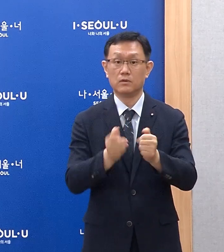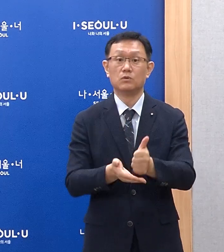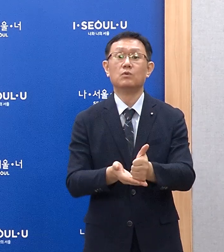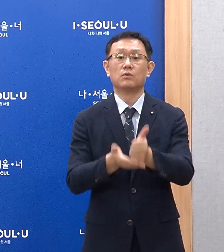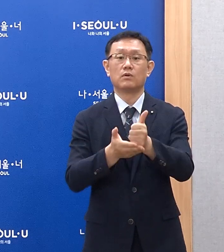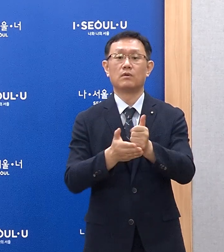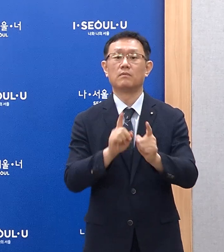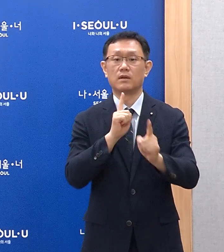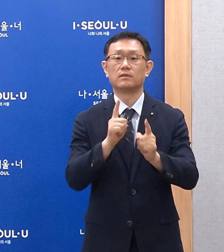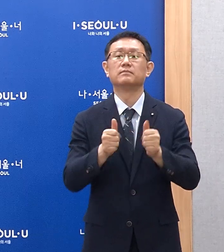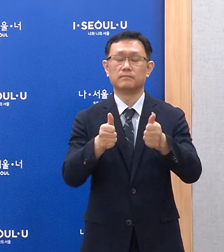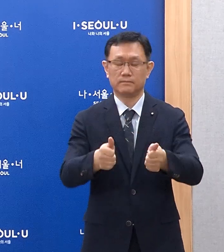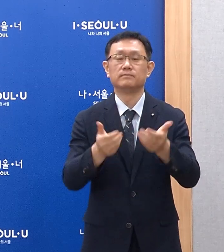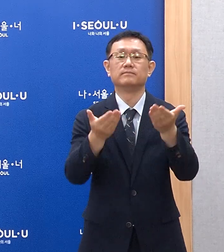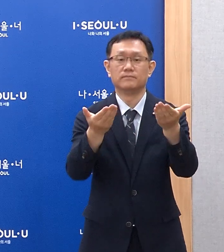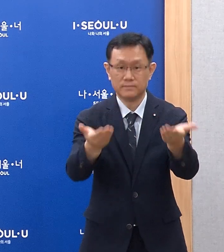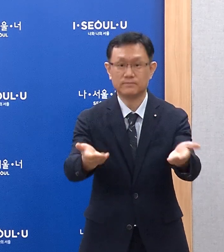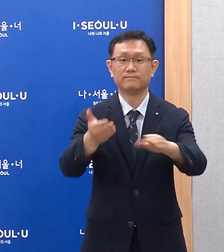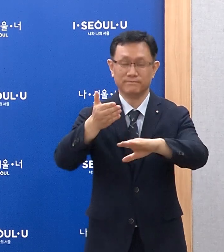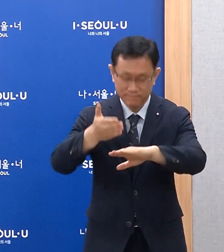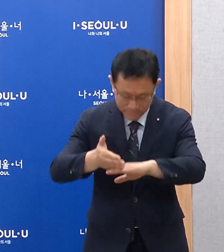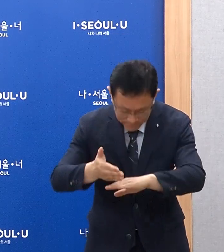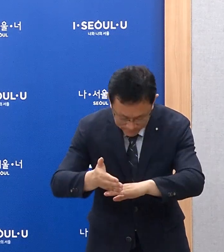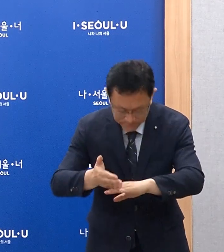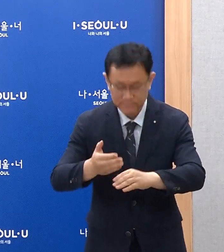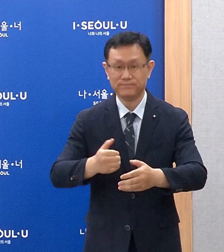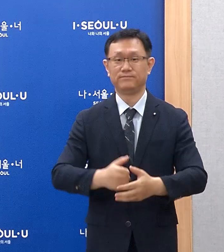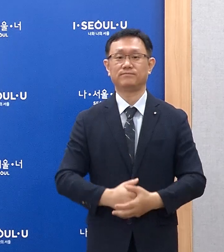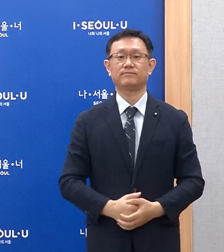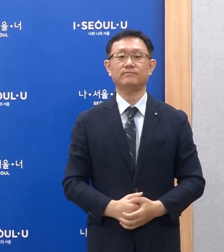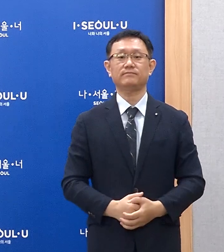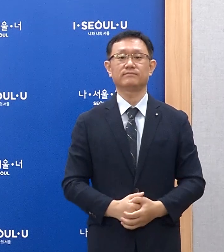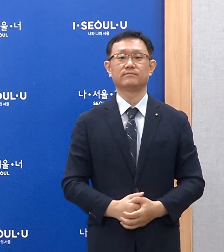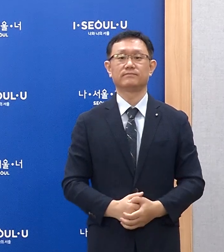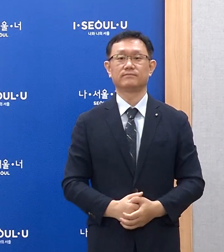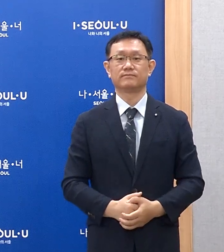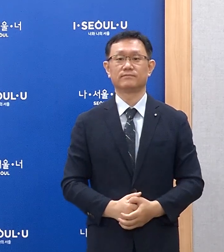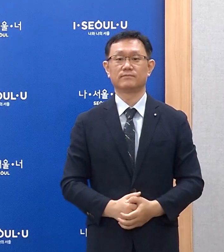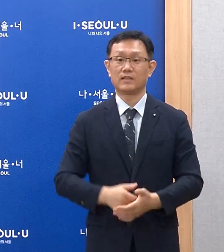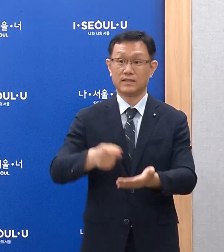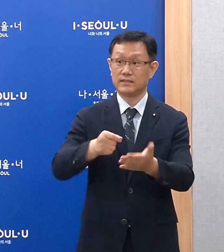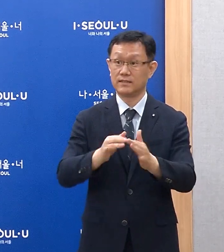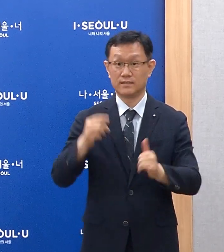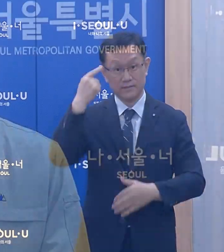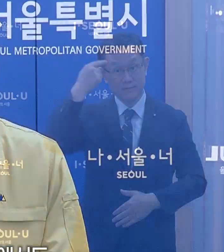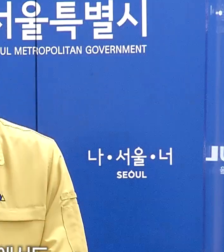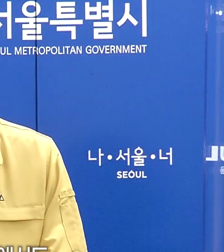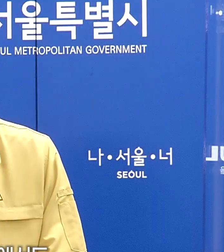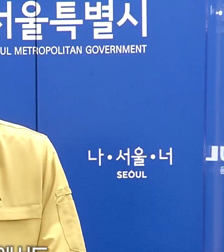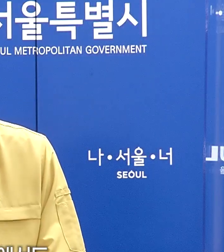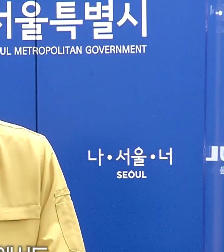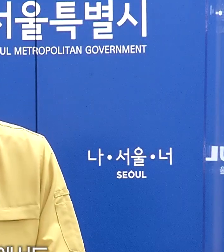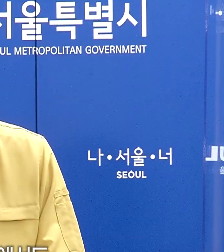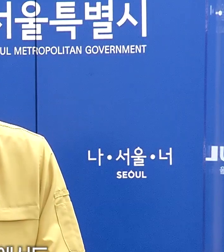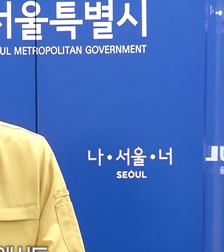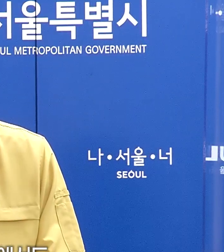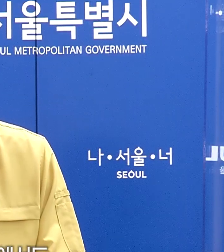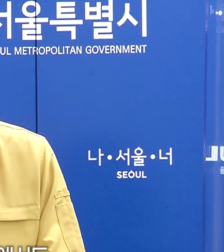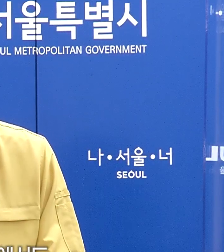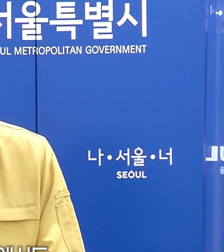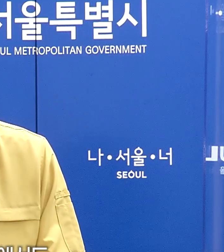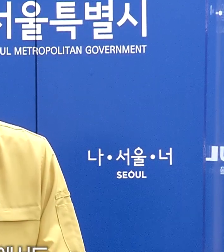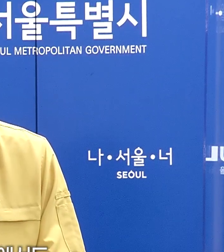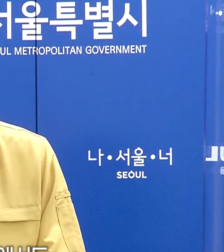인사를 드립니다. 감사합니다. 네, 이어서 기자단 질의응답 시간을 갖도록 하겠습니다. 구청장 등